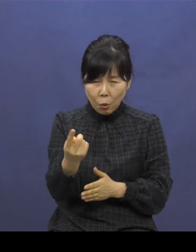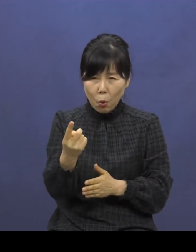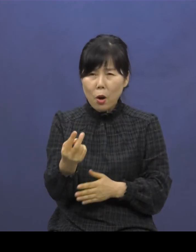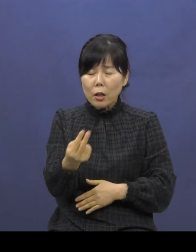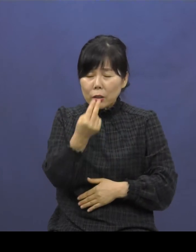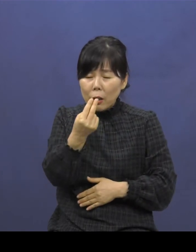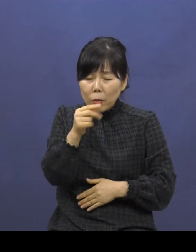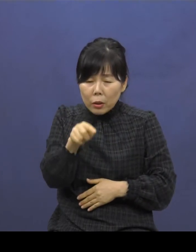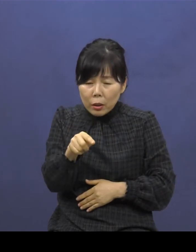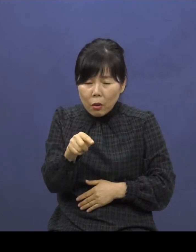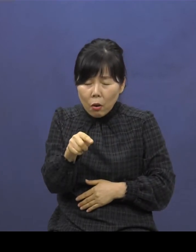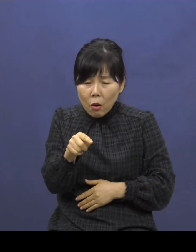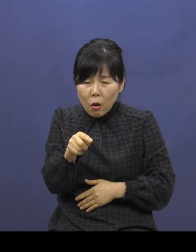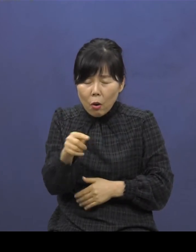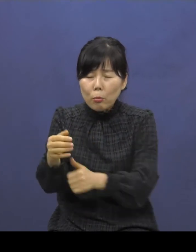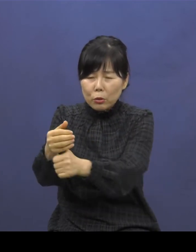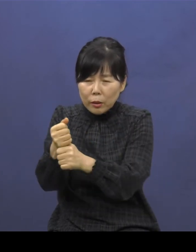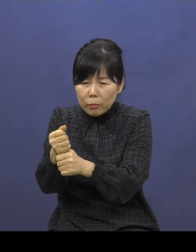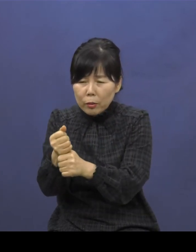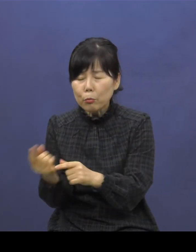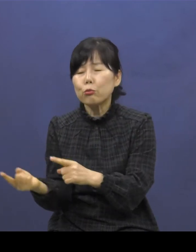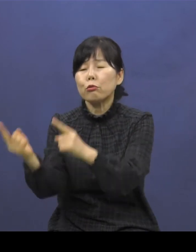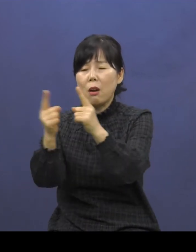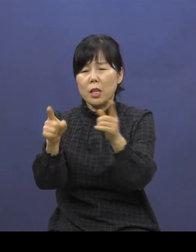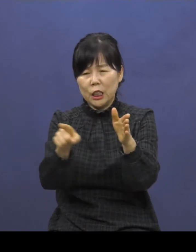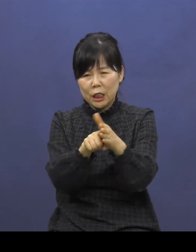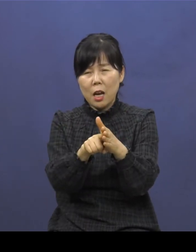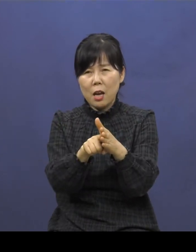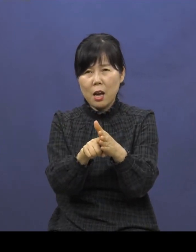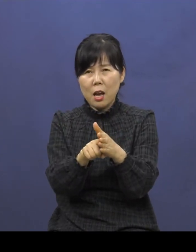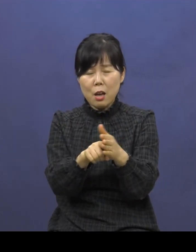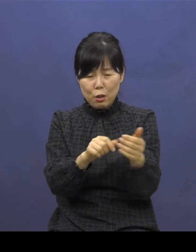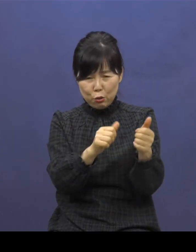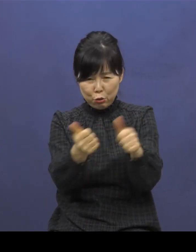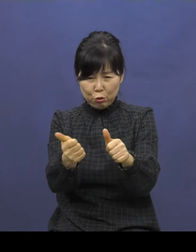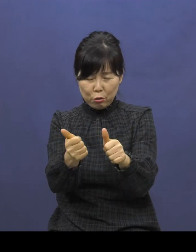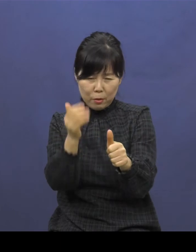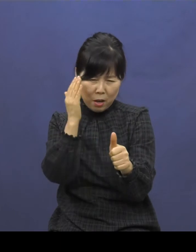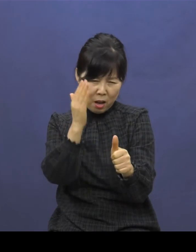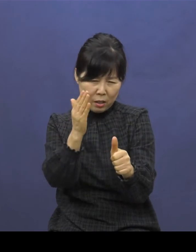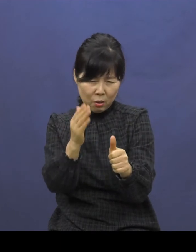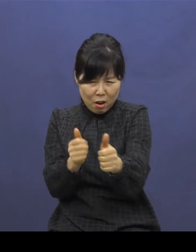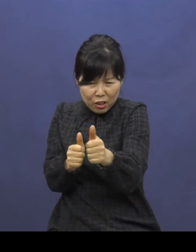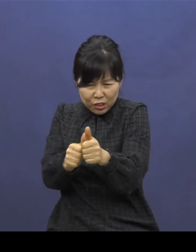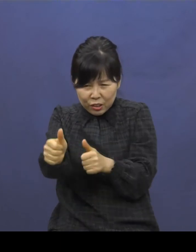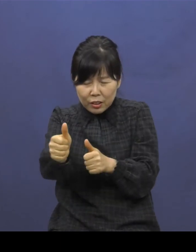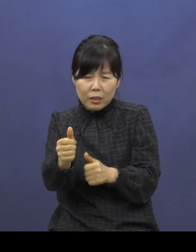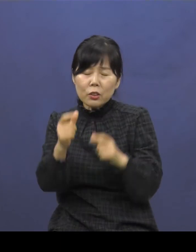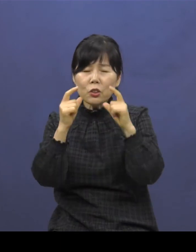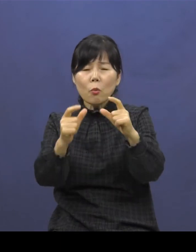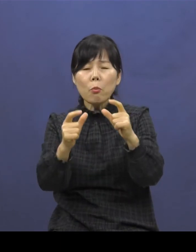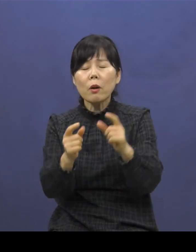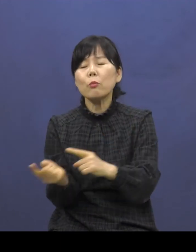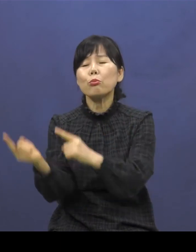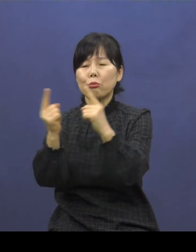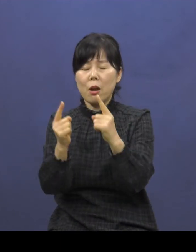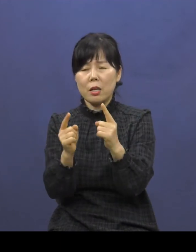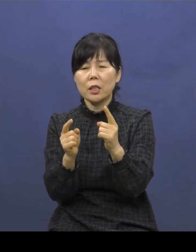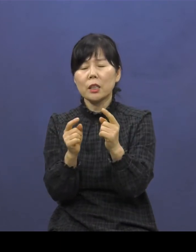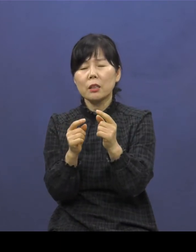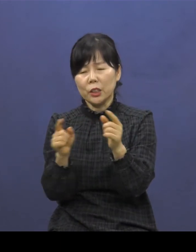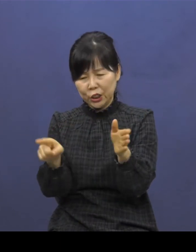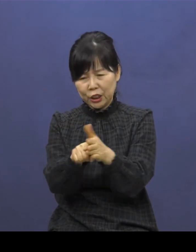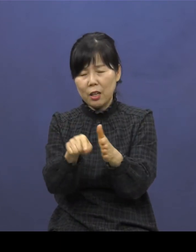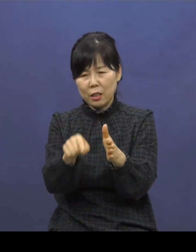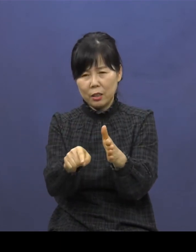어떤 경우에도 생명을 붙드는 이 부활신앙, 사망을 향해서 승리를 선포하는 이 부활신앙,